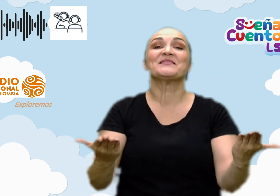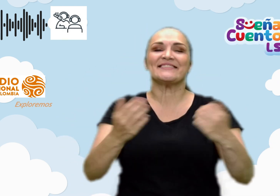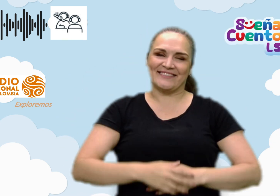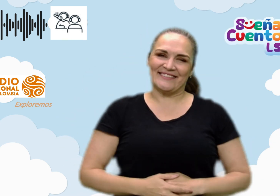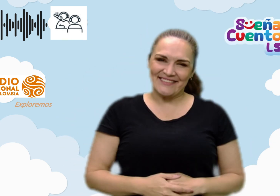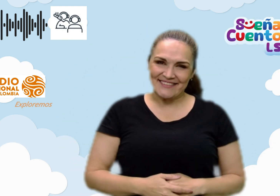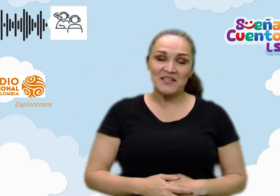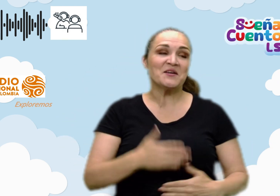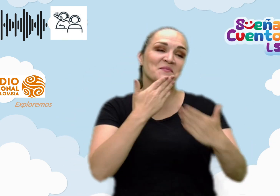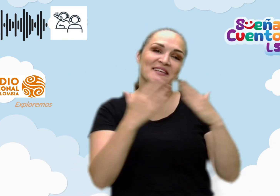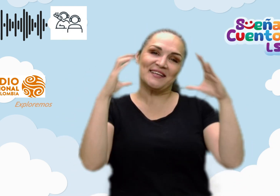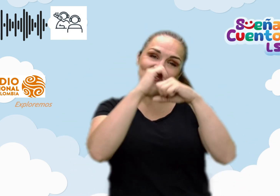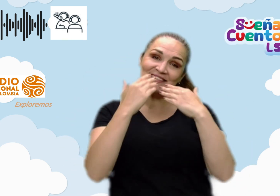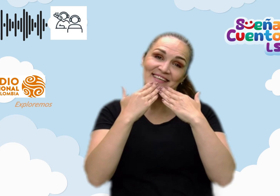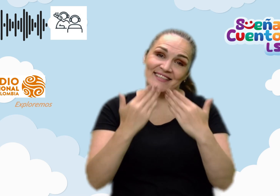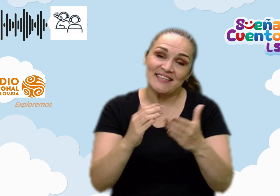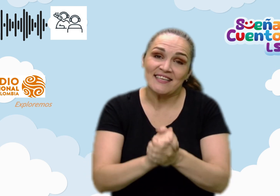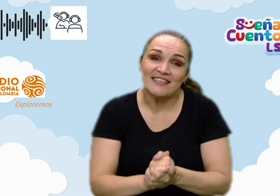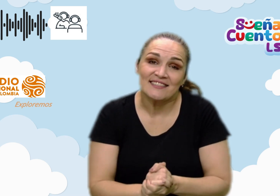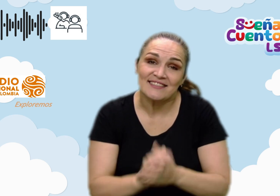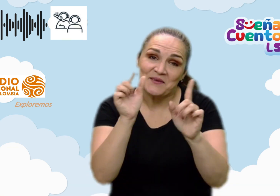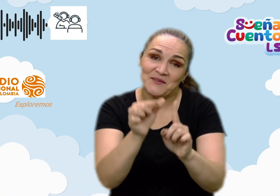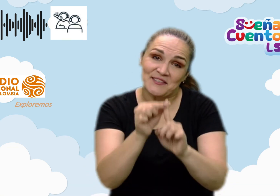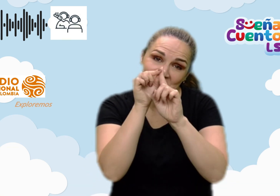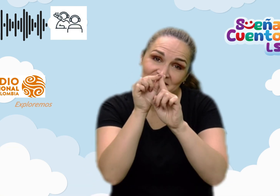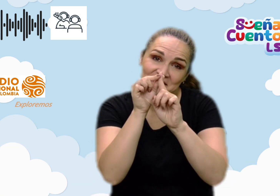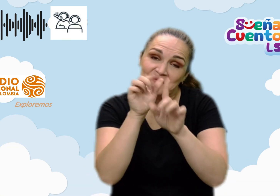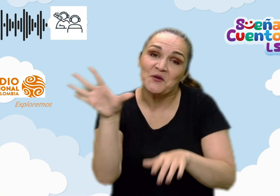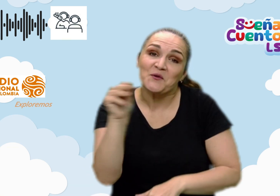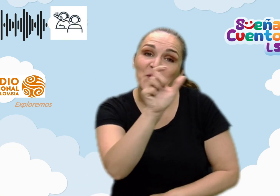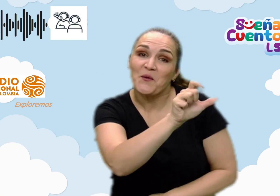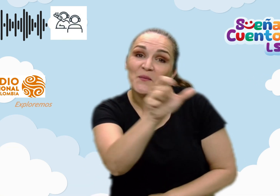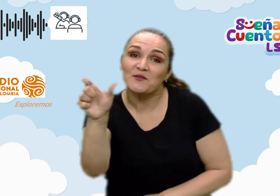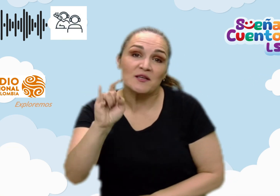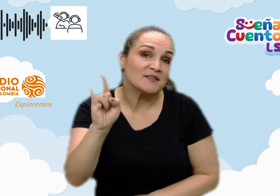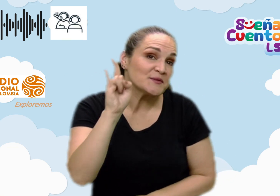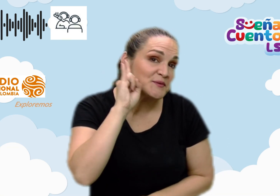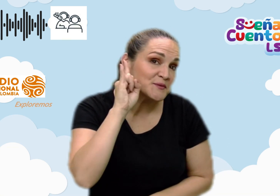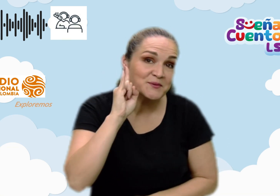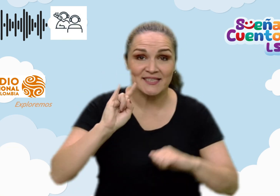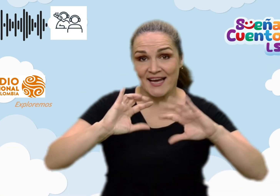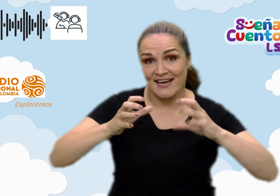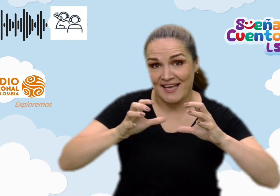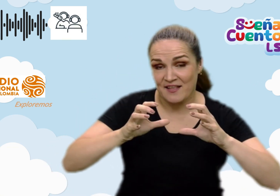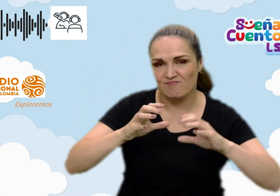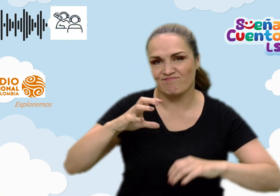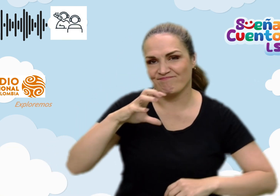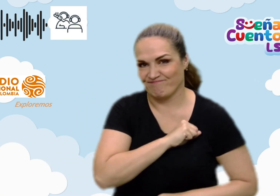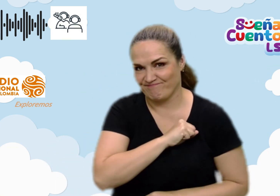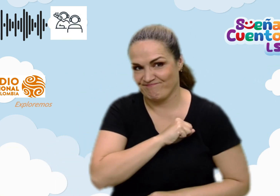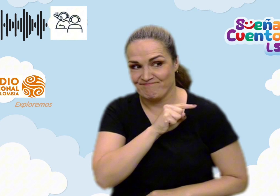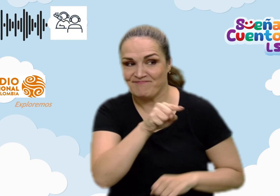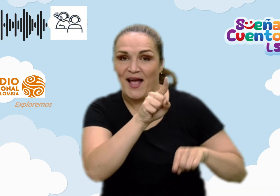Hola, hola. ¿Cómo va la vida? Gracias, buenas noches. Un saludito bien especial para todas las personas que nos